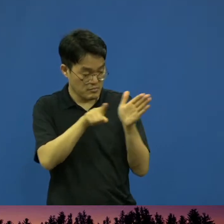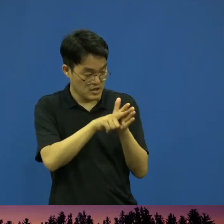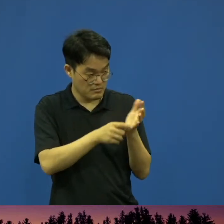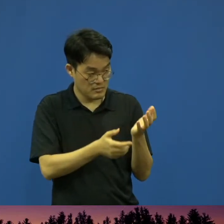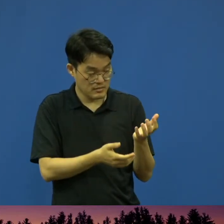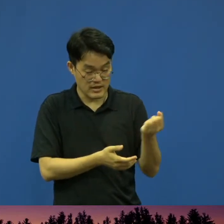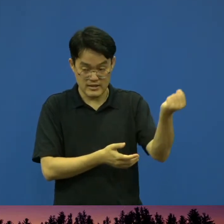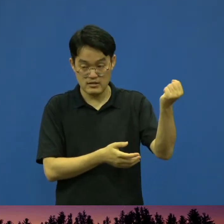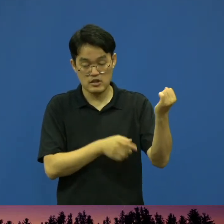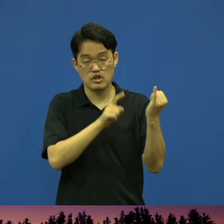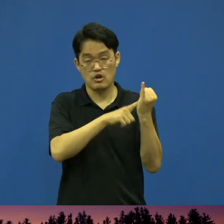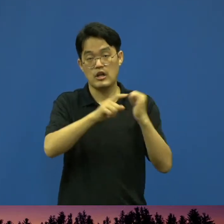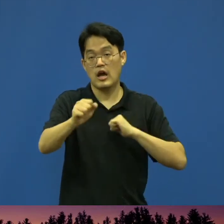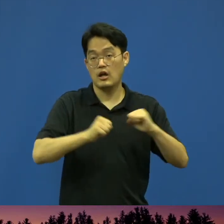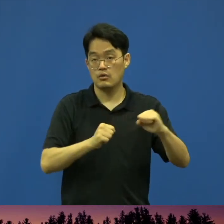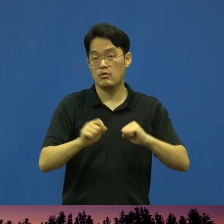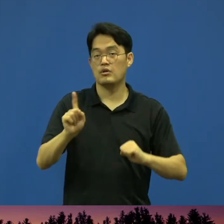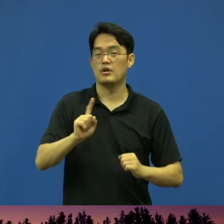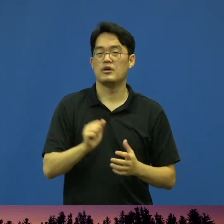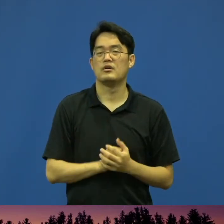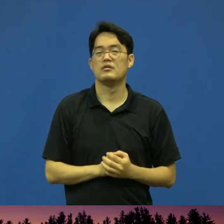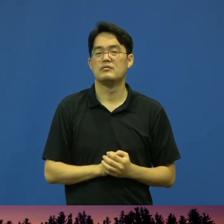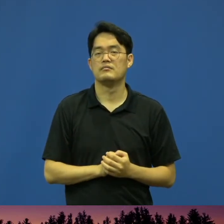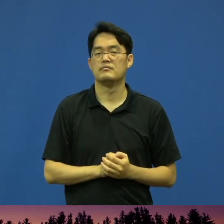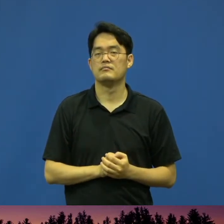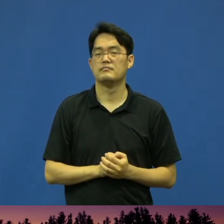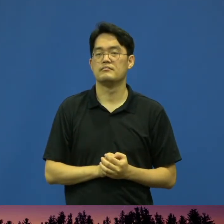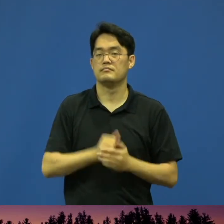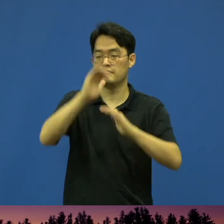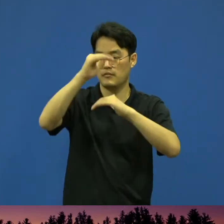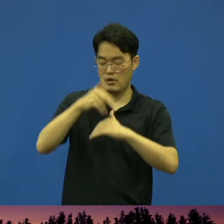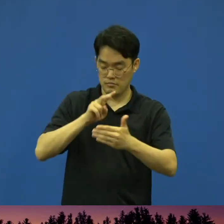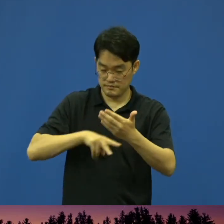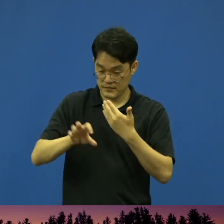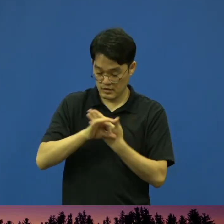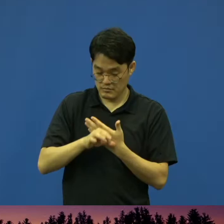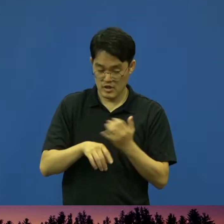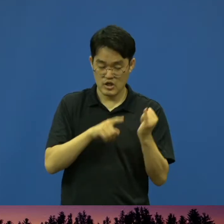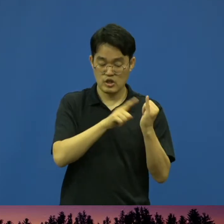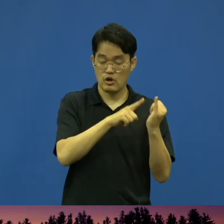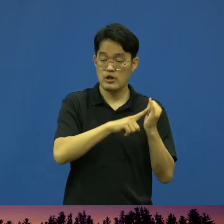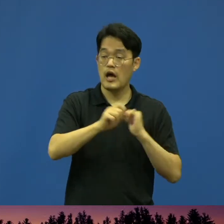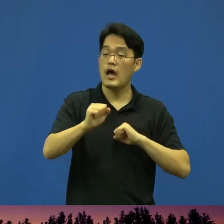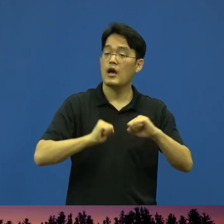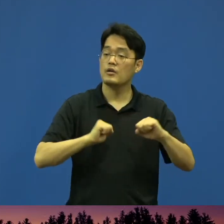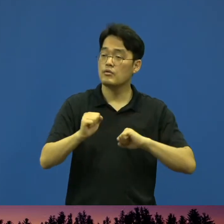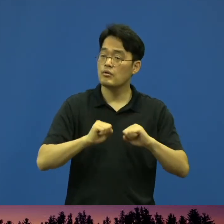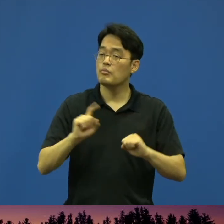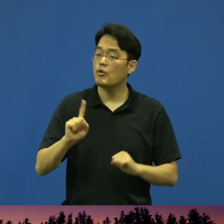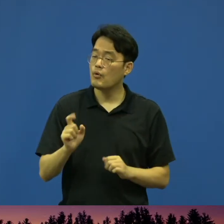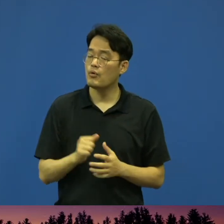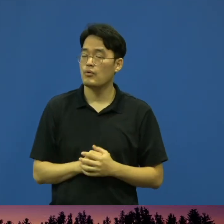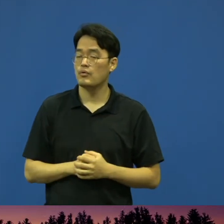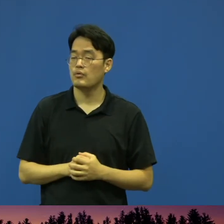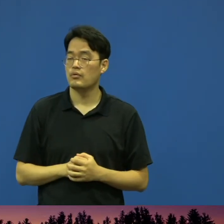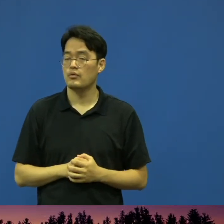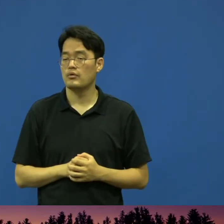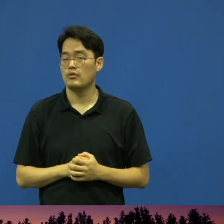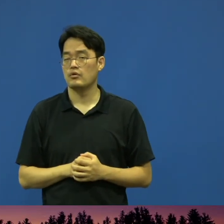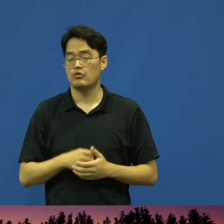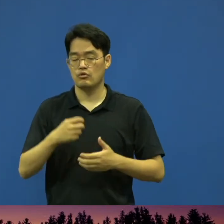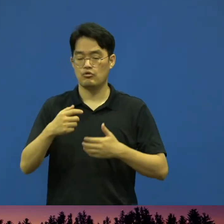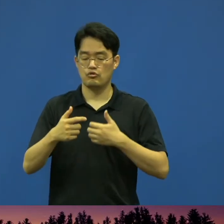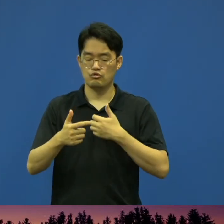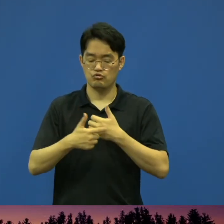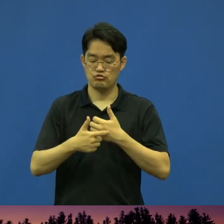살펴볼까요? 이 본문을 보면 여인의 행동을 어떻게 표현하냐면요, 누가복음